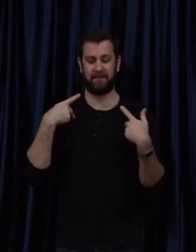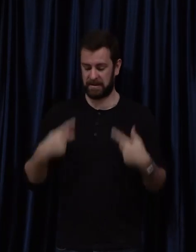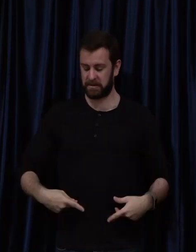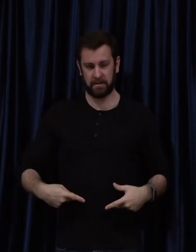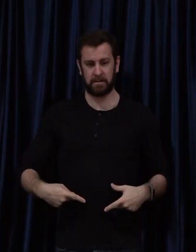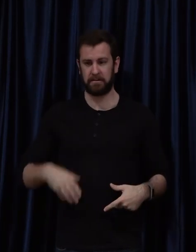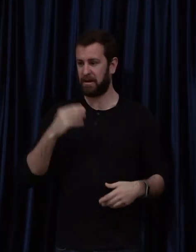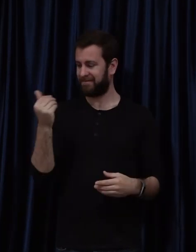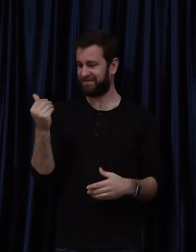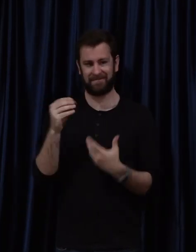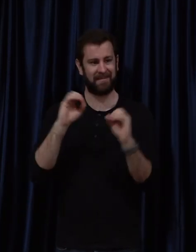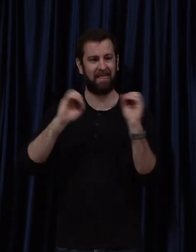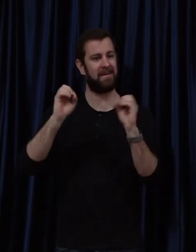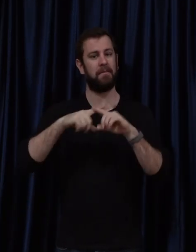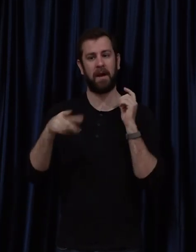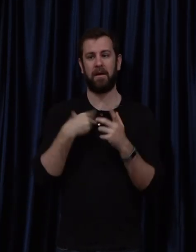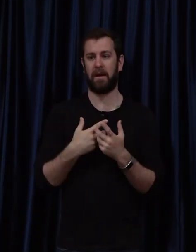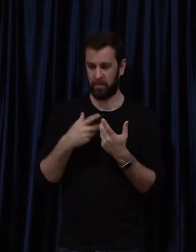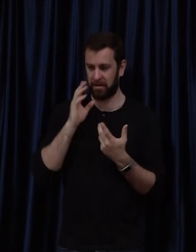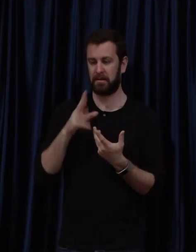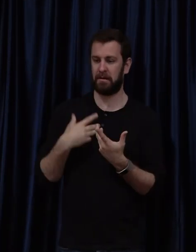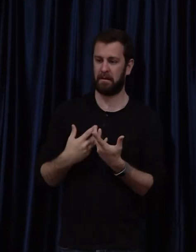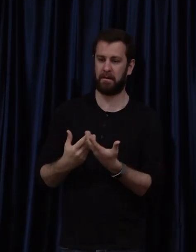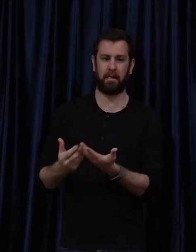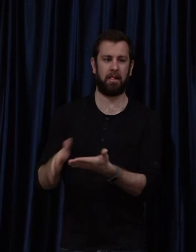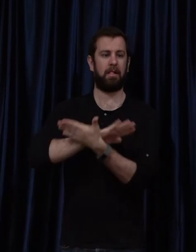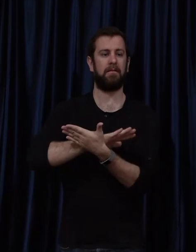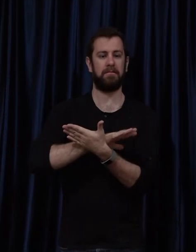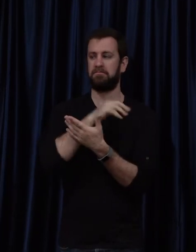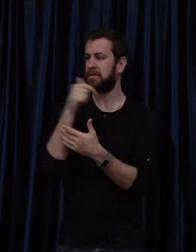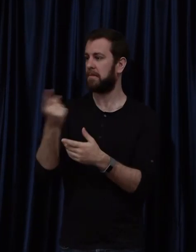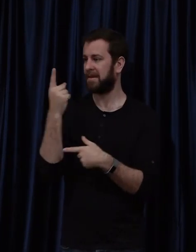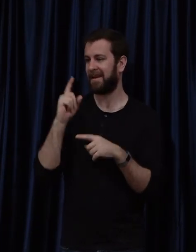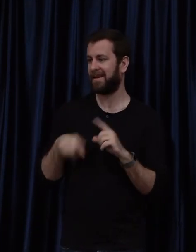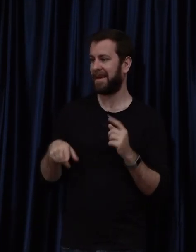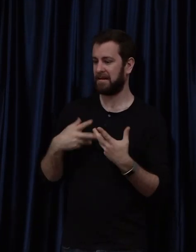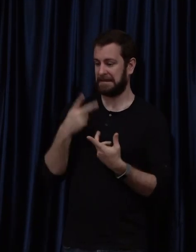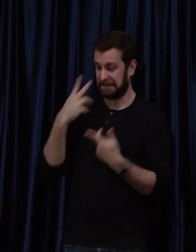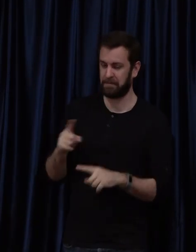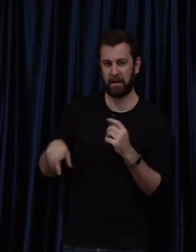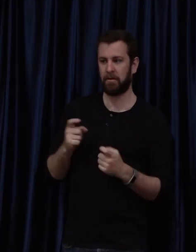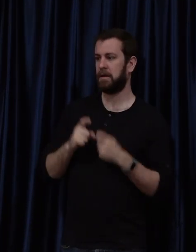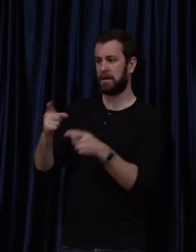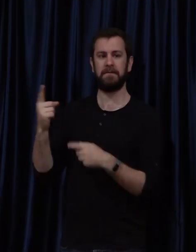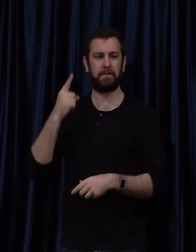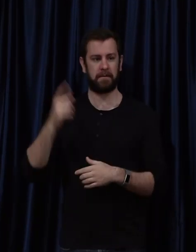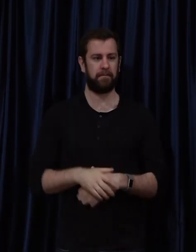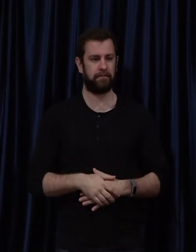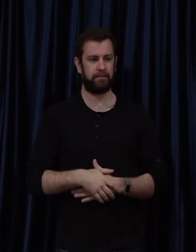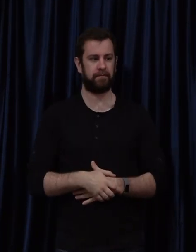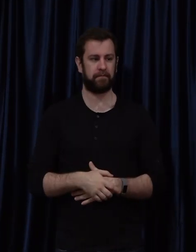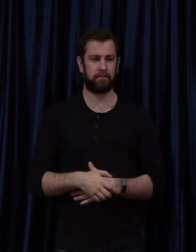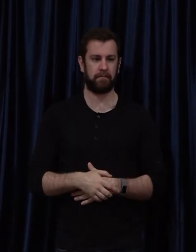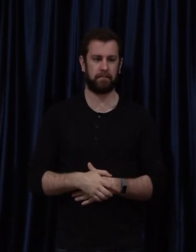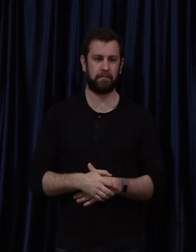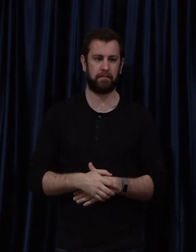don't have a tangible. I want to make an invisible, intangible donation. وَإِنِّي أَتَصَدَّقْ عَلَى كُلِّ مُسْلِمٍ بِكُلِّ